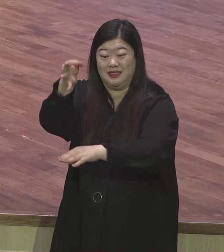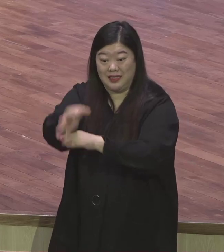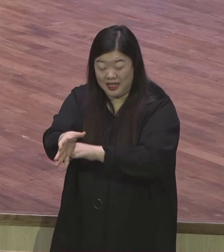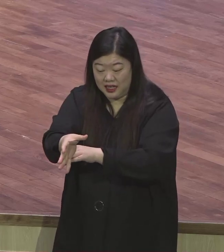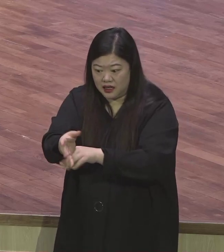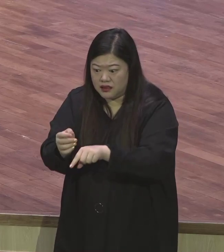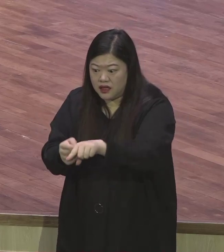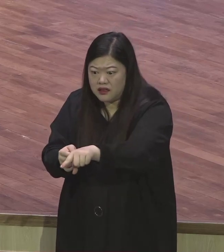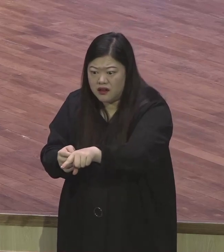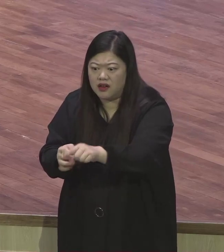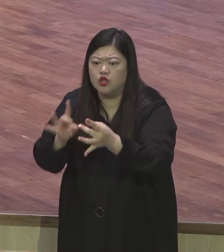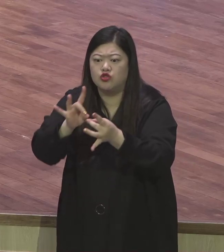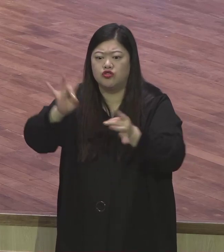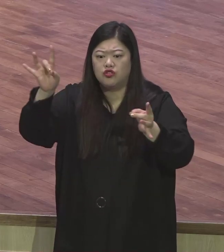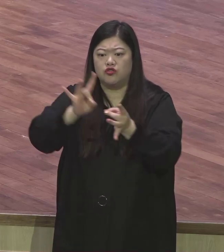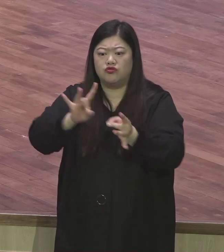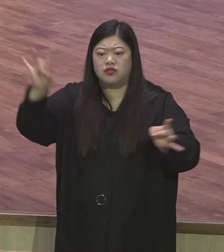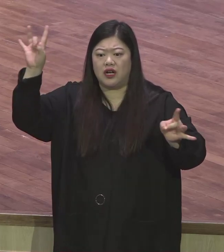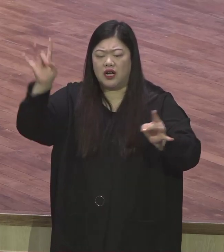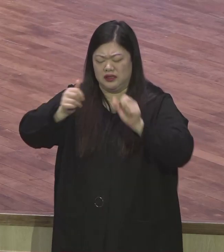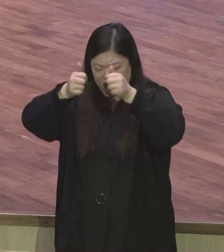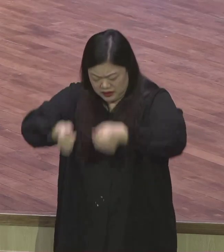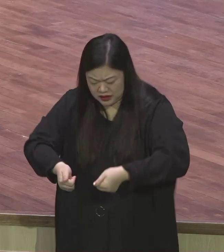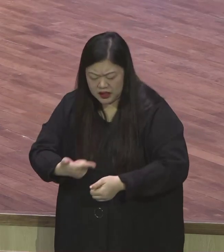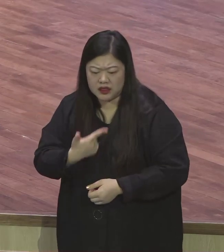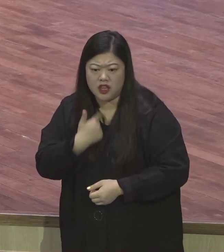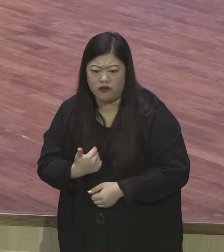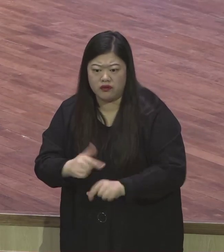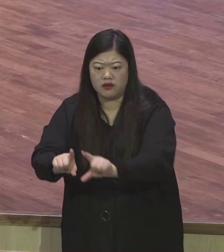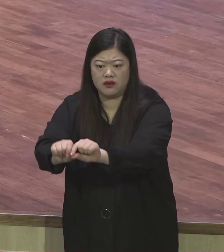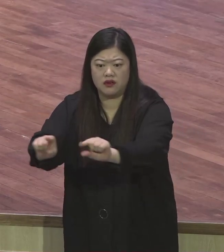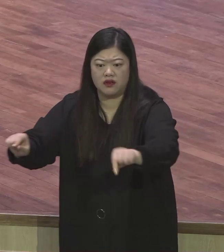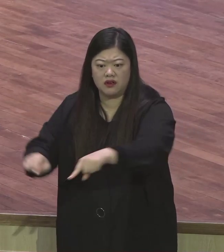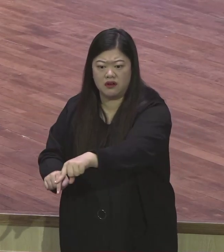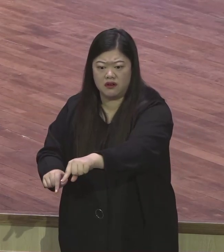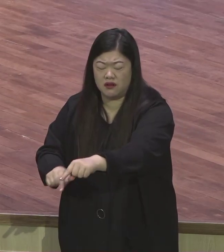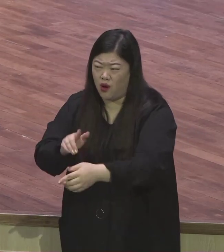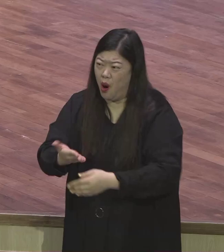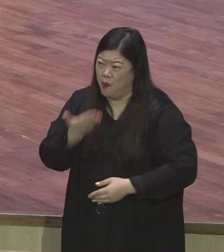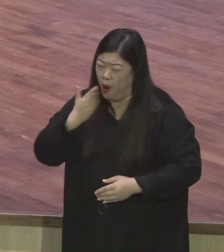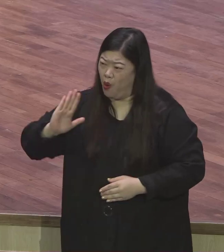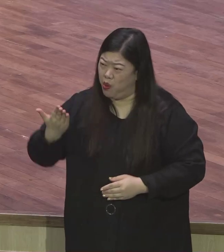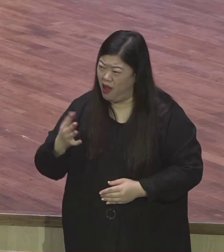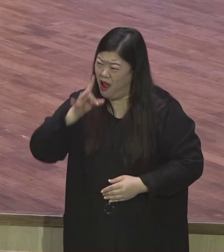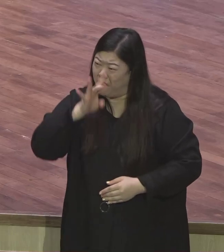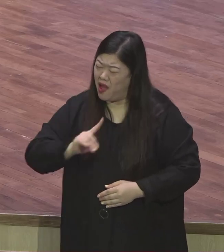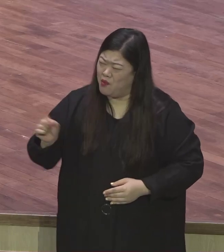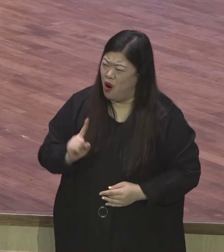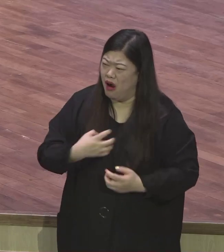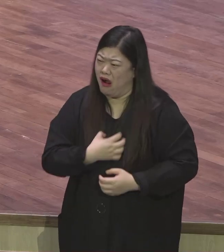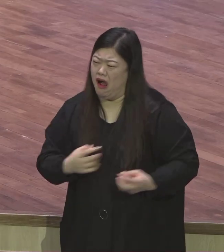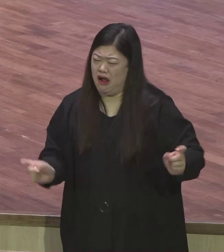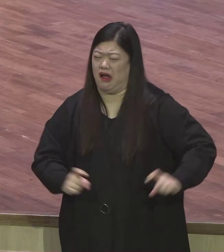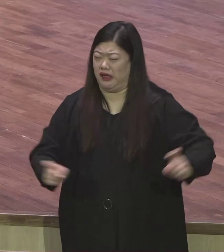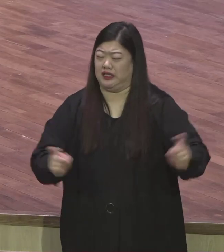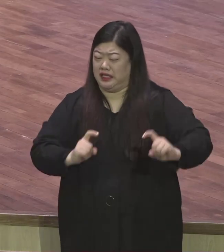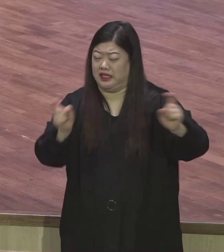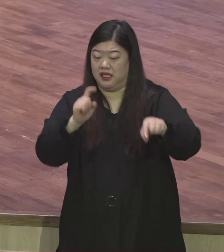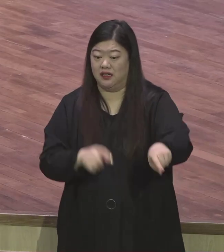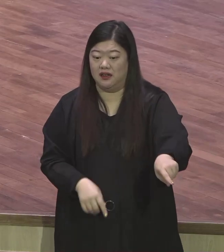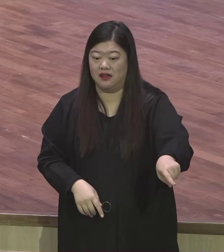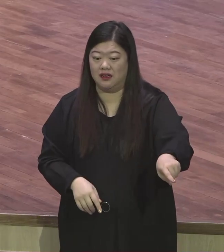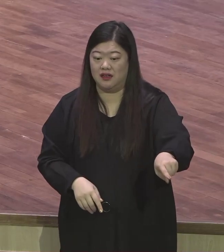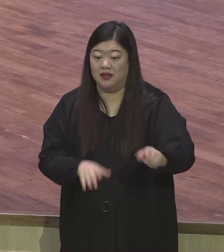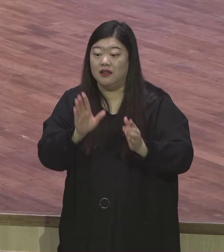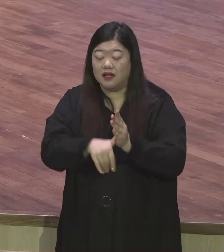또 한 번 논쟁이 크게 일어나게 되었습니다. 이 문제에 대해서 바울사도는 그것을 사먹는 일에 옳고